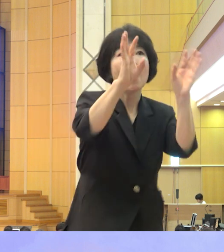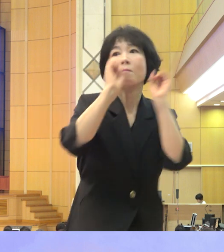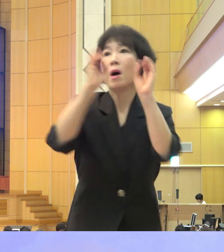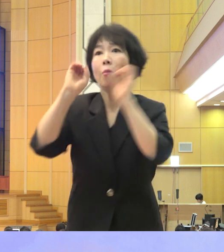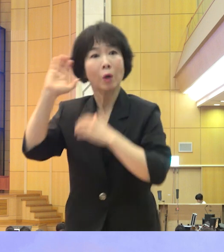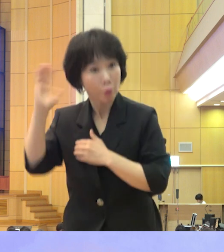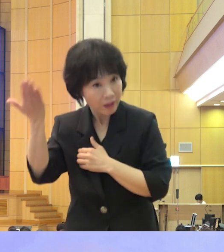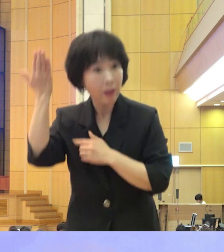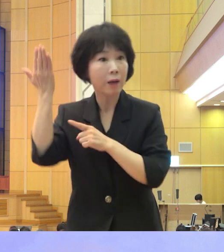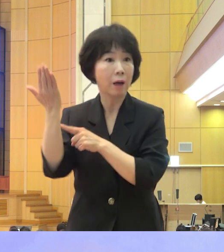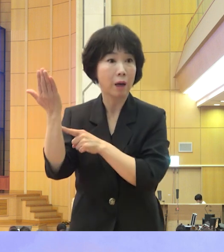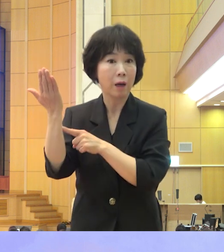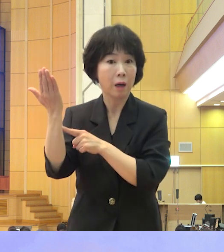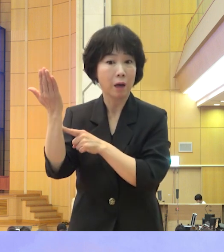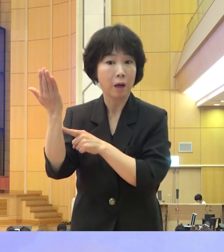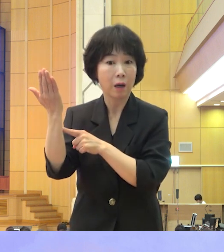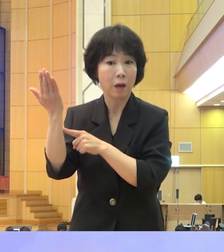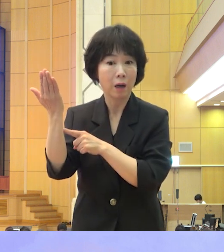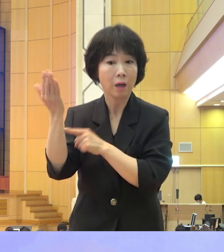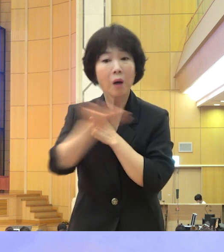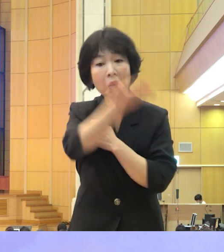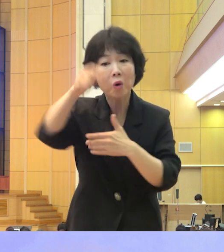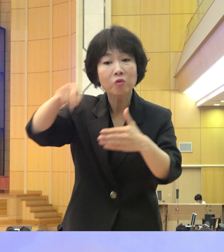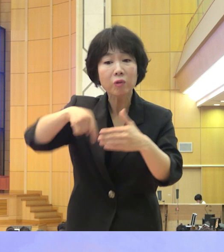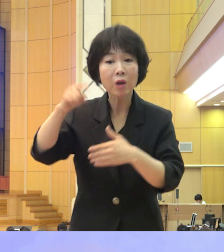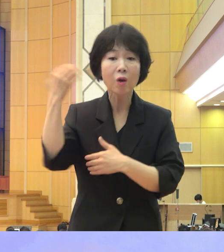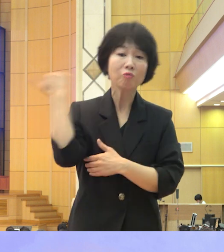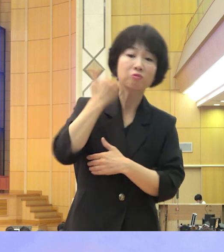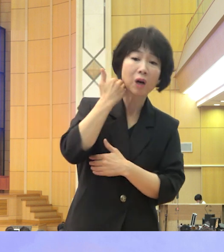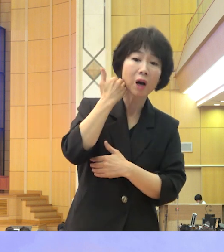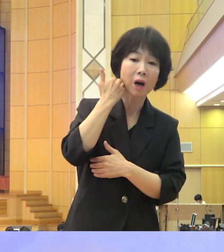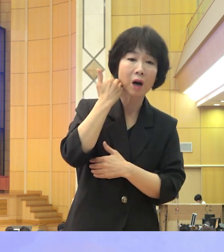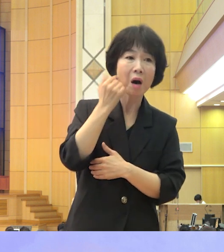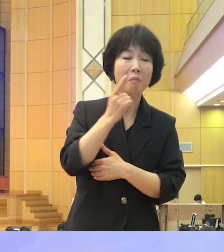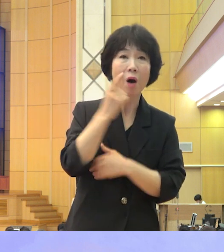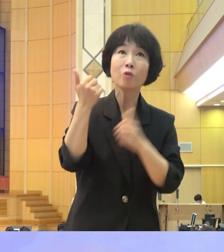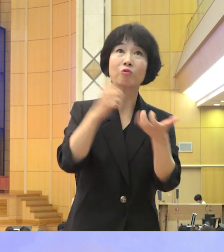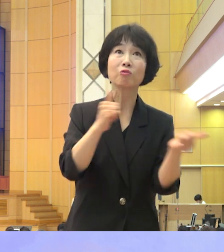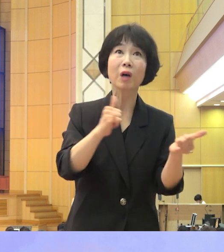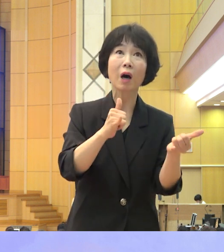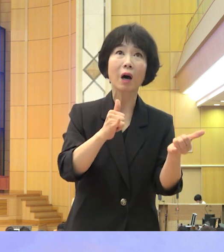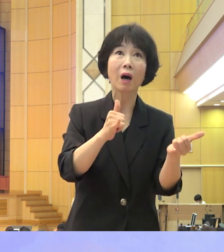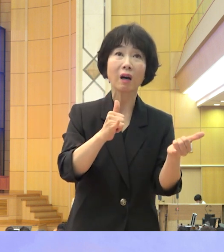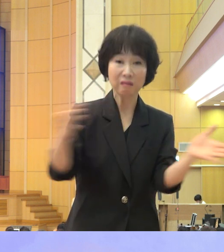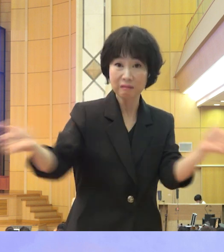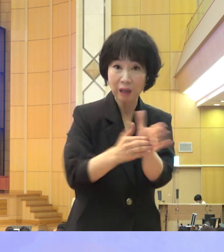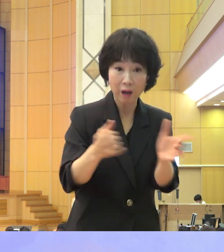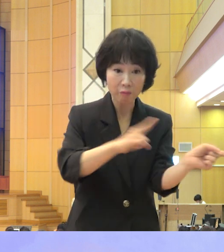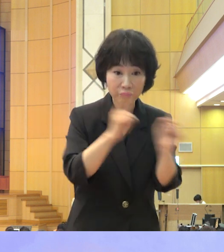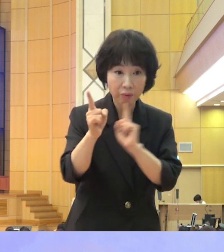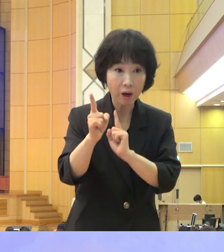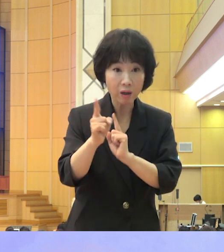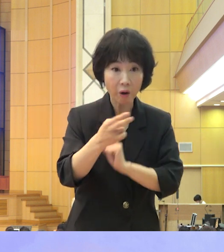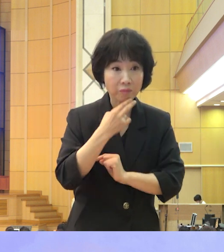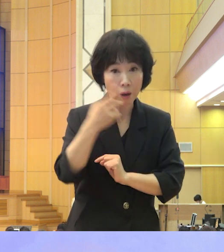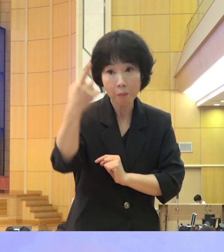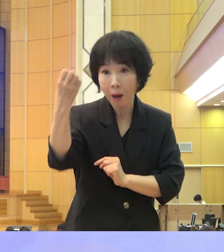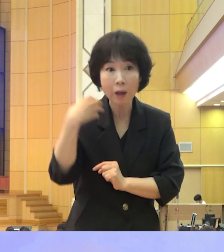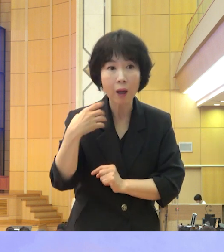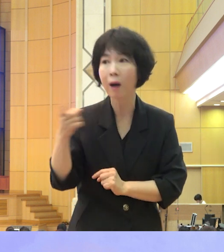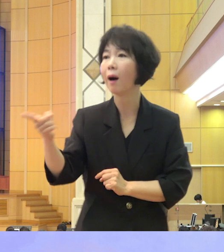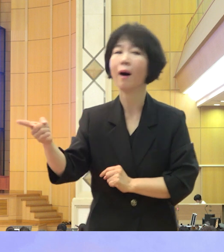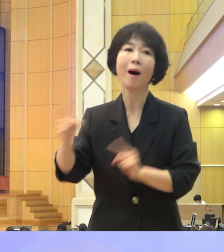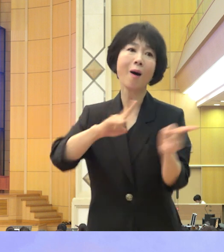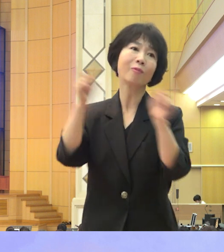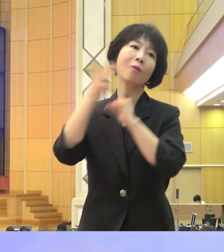하면서 어떤 사람들은 어찌하여 죽은 자 가운데 부활이 없다 하느냐. 왜 부활에 대해서 몰라? 예수